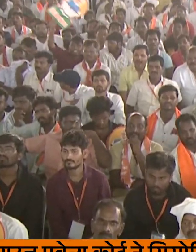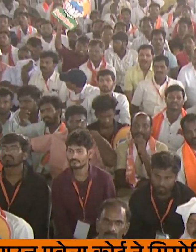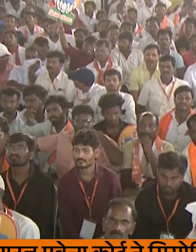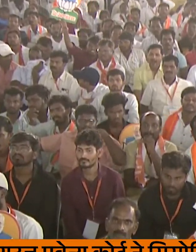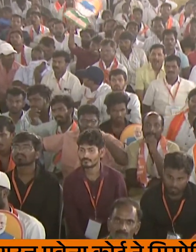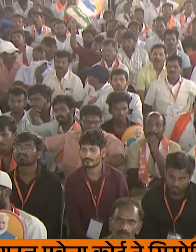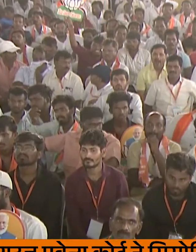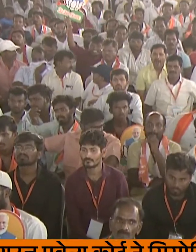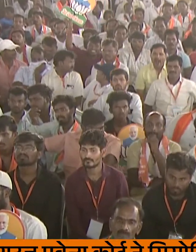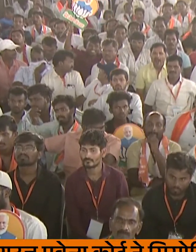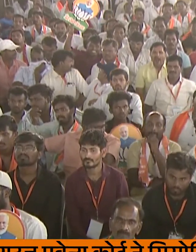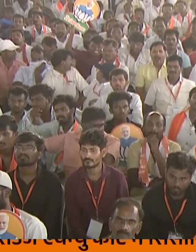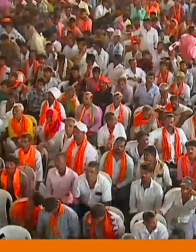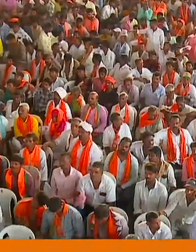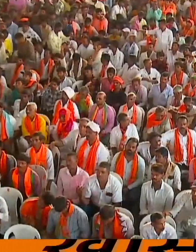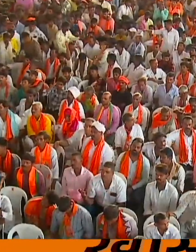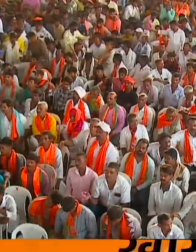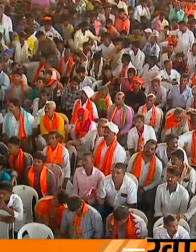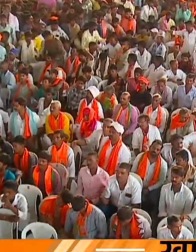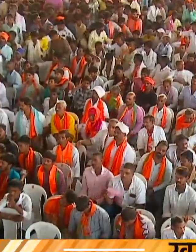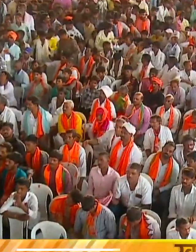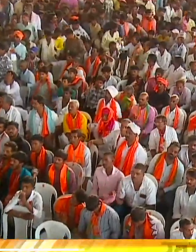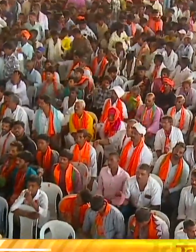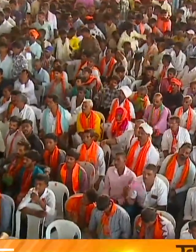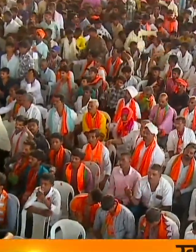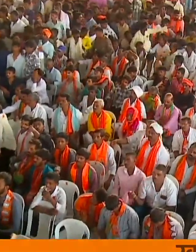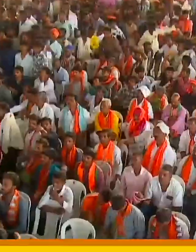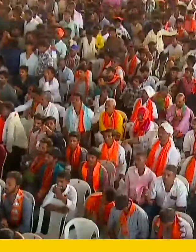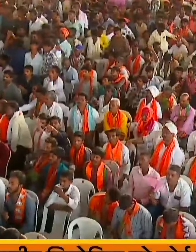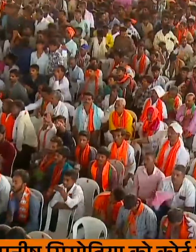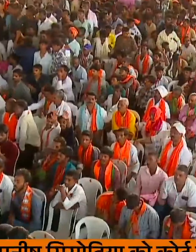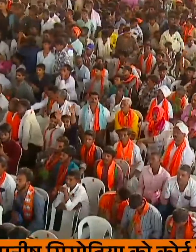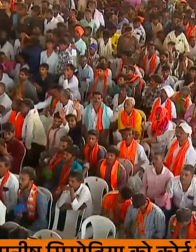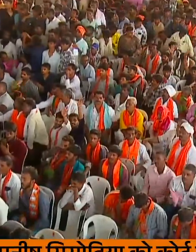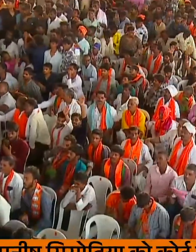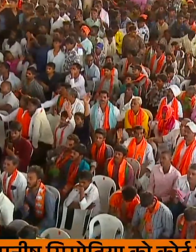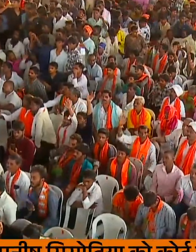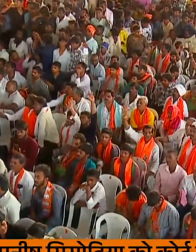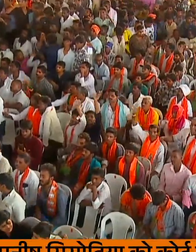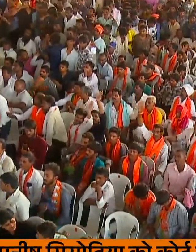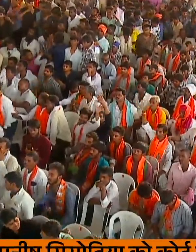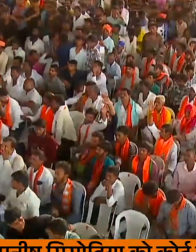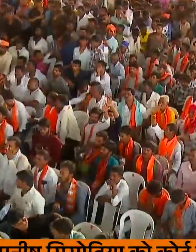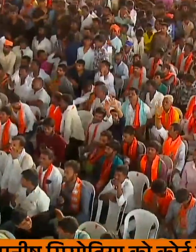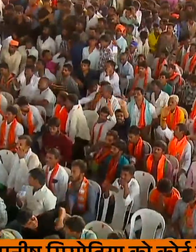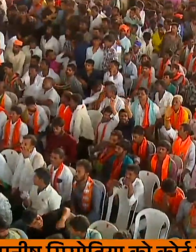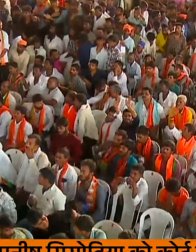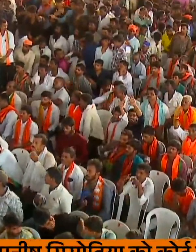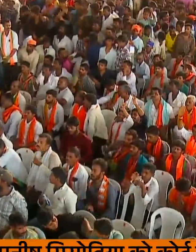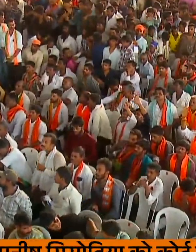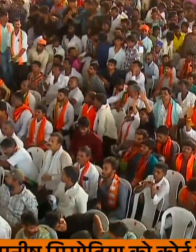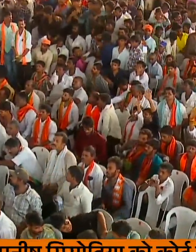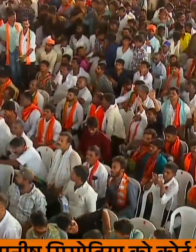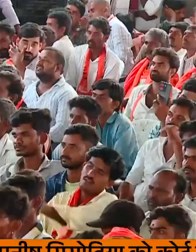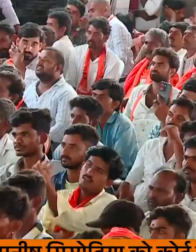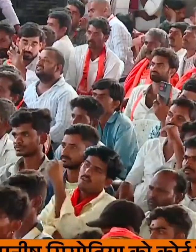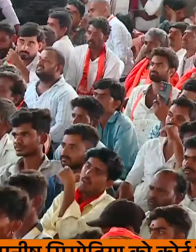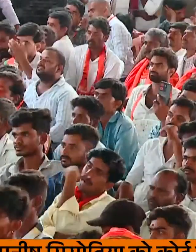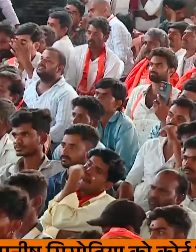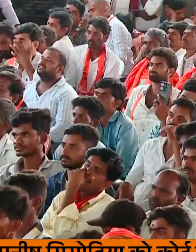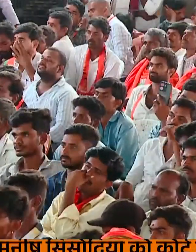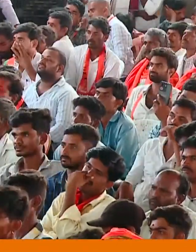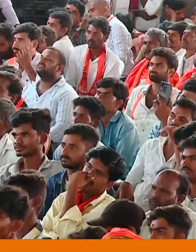ఆస్తిలో 55% ఈ కాంగ్రెస్ దోచుకునేదానికి ఇవాళ ఏదైతే పన్నాగం పడుతున్నదో మీరందరూ